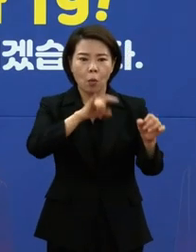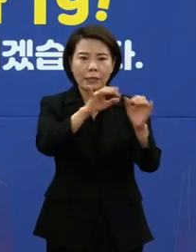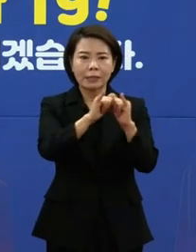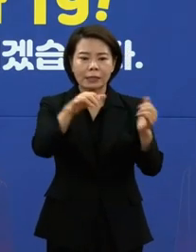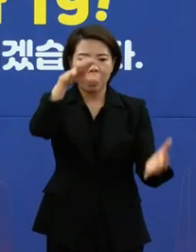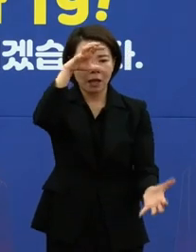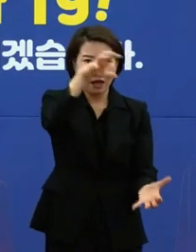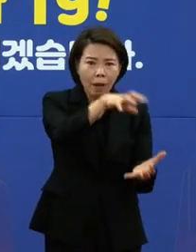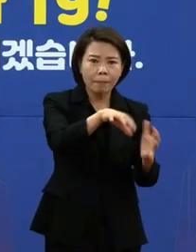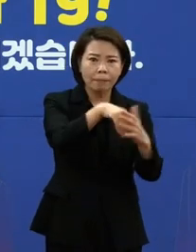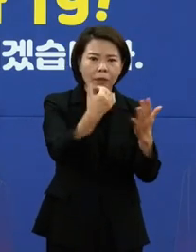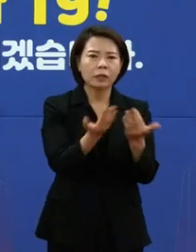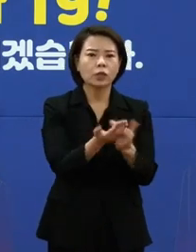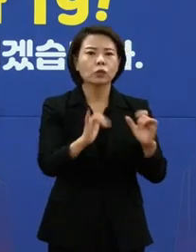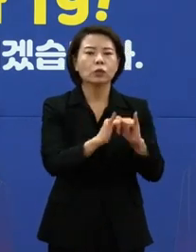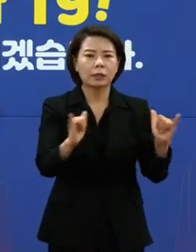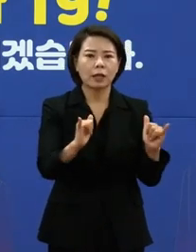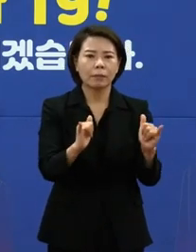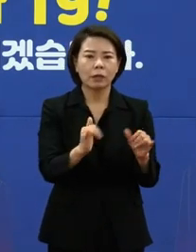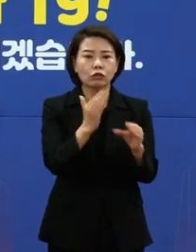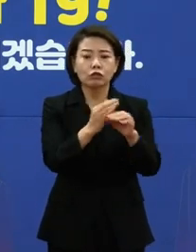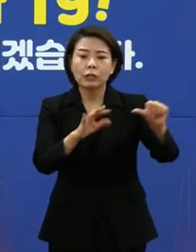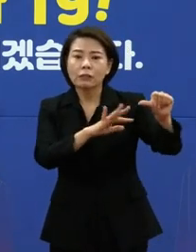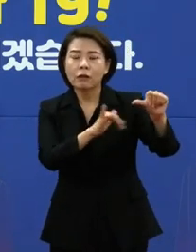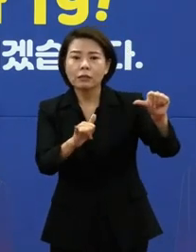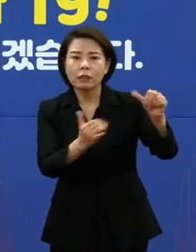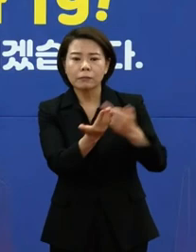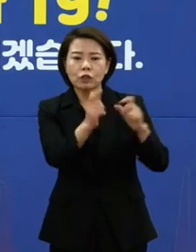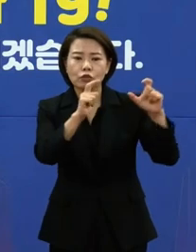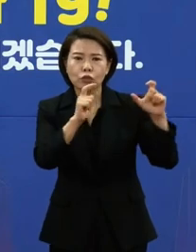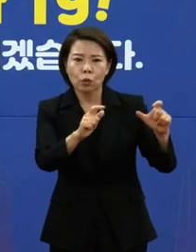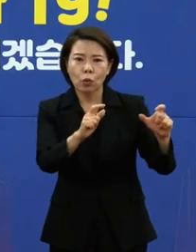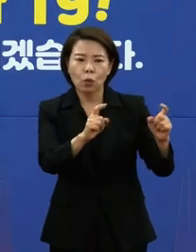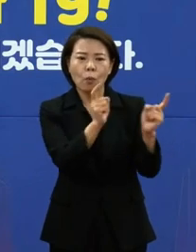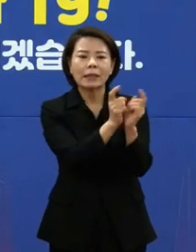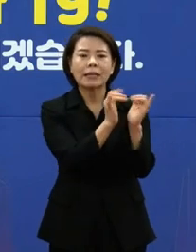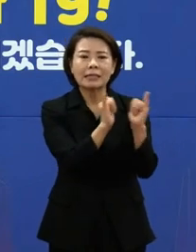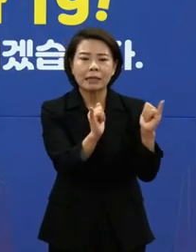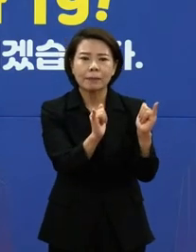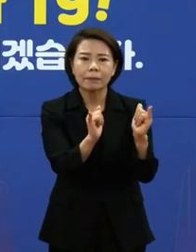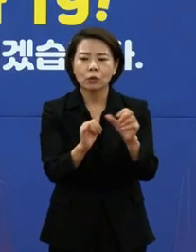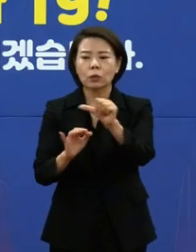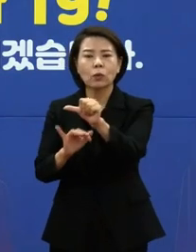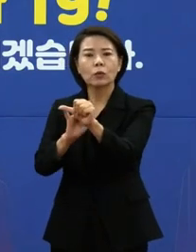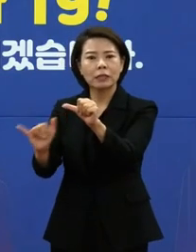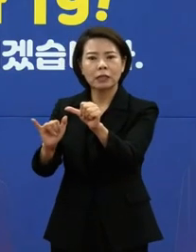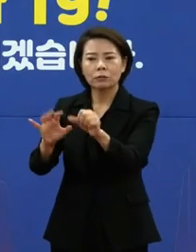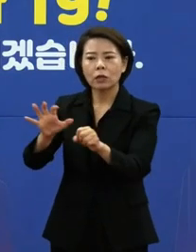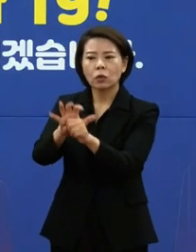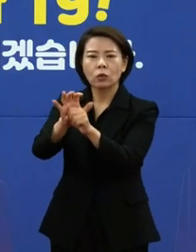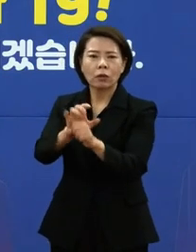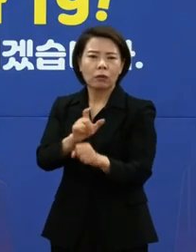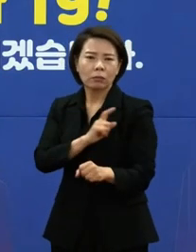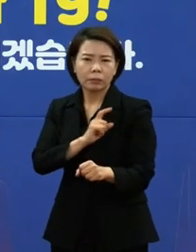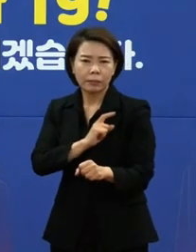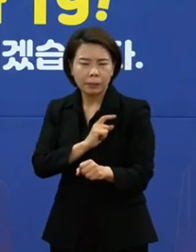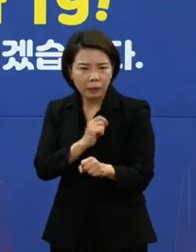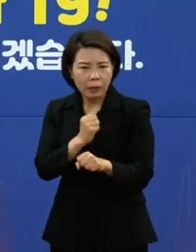제주 지역 거주자입니다. 이 중 5명은 제주 지역 기존 확진자의 접촉자, 5명은 코로나19 증상이